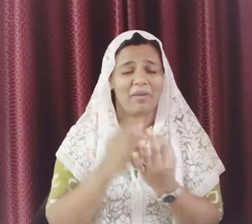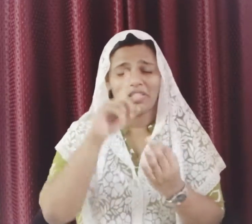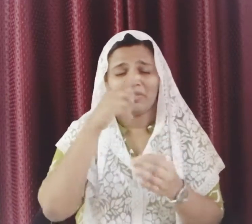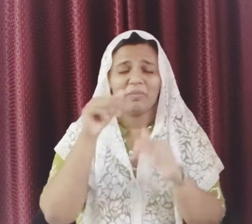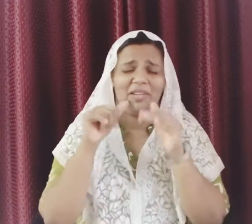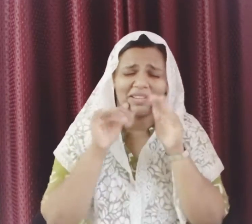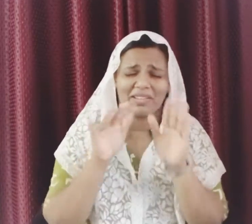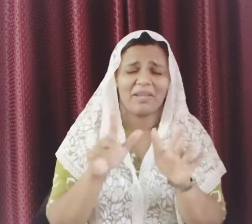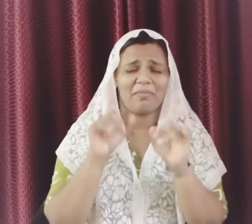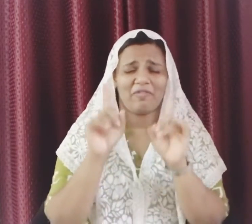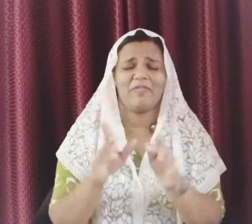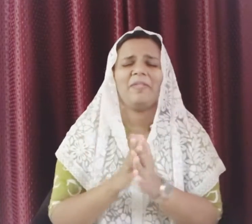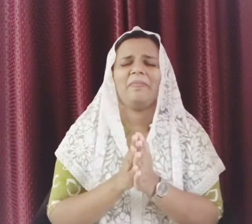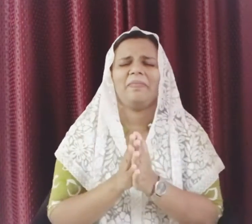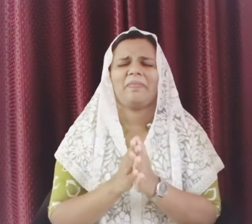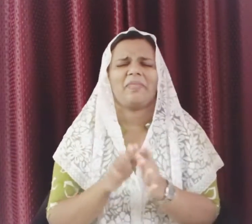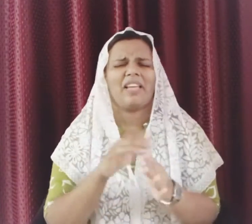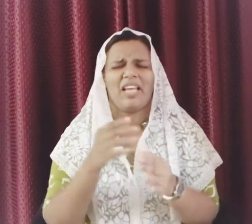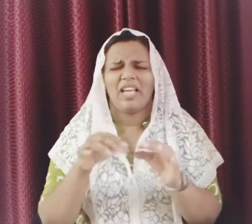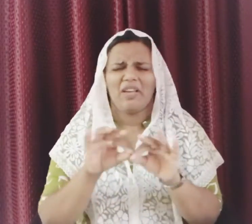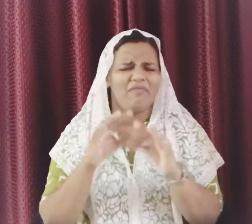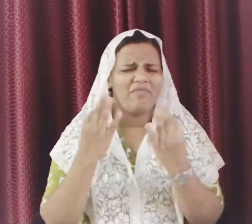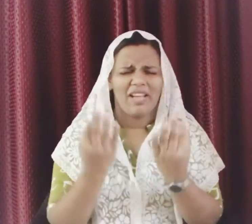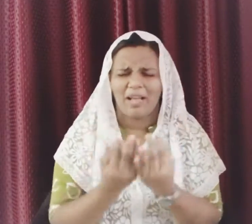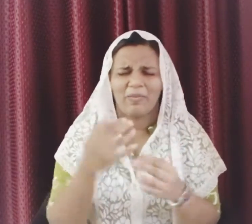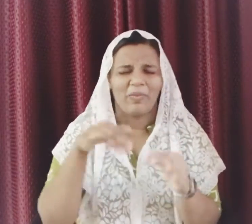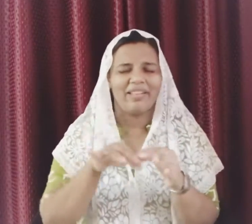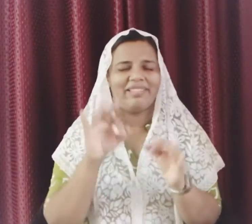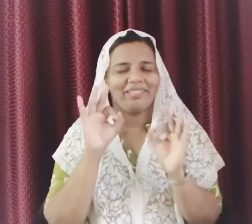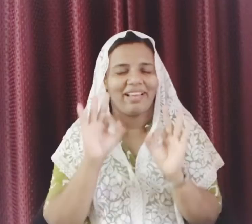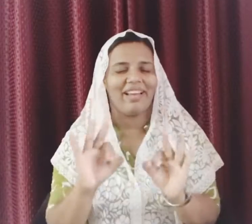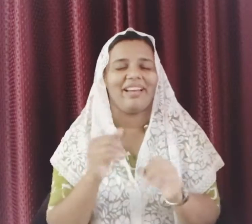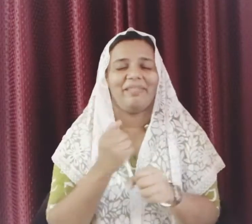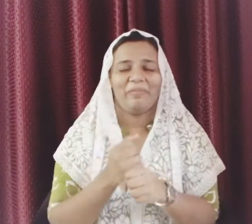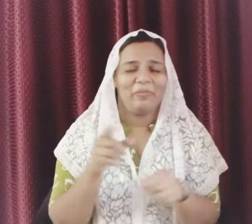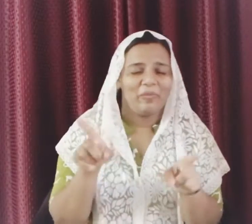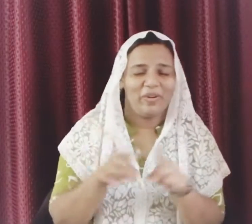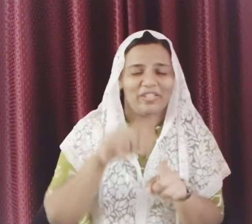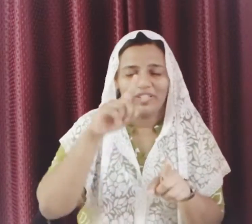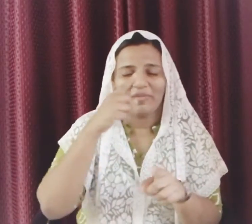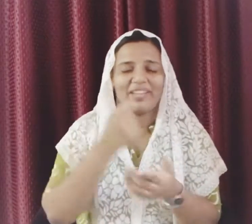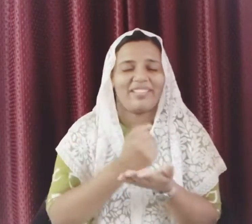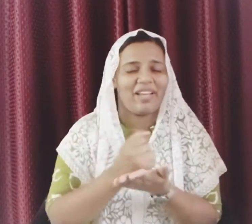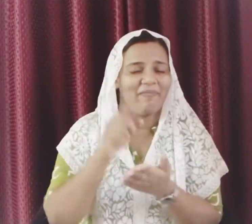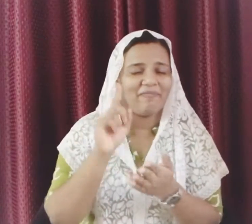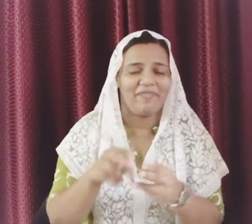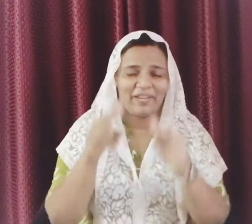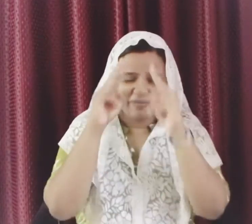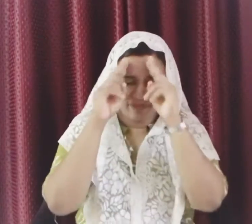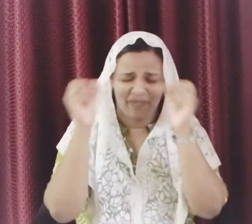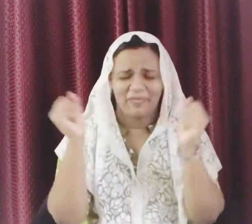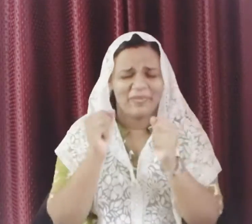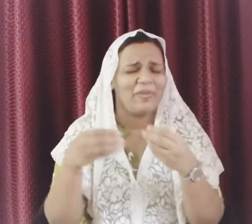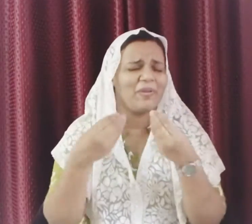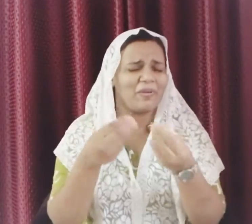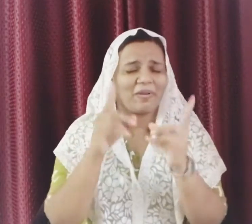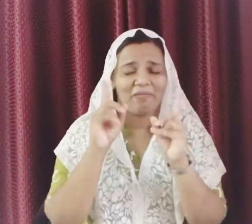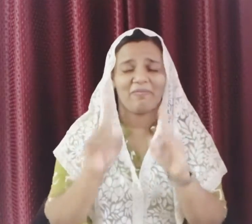ആമേൻ ആമേൻ. കുടുംബത്തിനകത്തുള്ള അന്തരീക്ഷങ്ങൾ സമാധാനത്തിൻ്റെ അന്തരീക്ഷമായി മാറട്ടെ, സ്വസ്ഥതയുടെ അന്തരീക്ഷമായി മാറട്ടെ. യേശുവിൻ്റെ